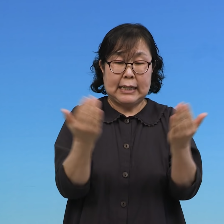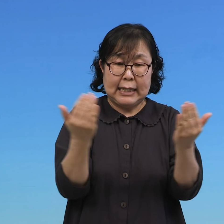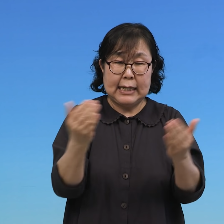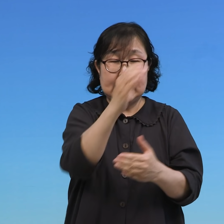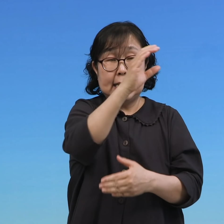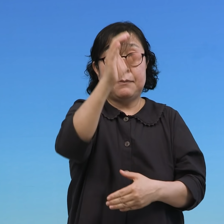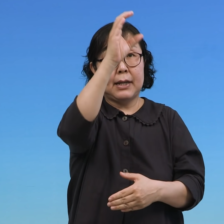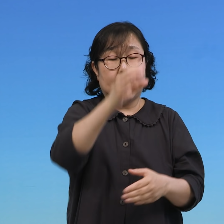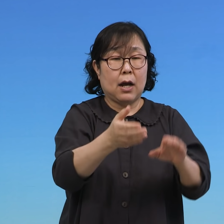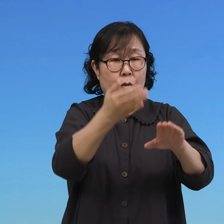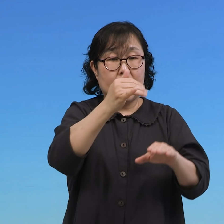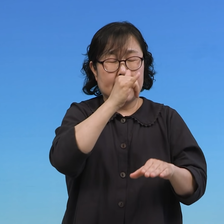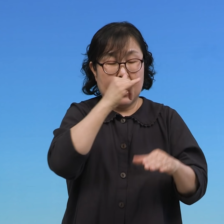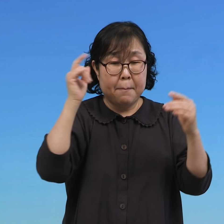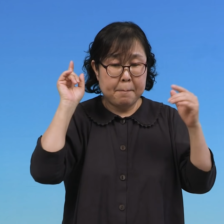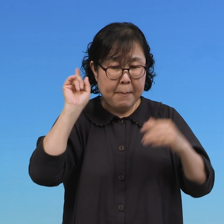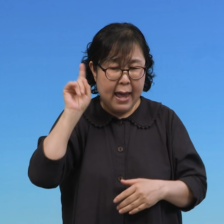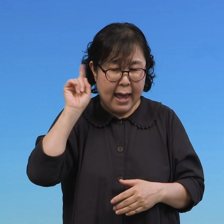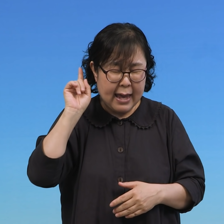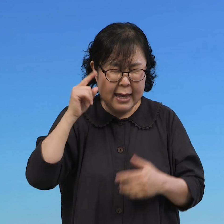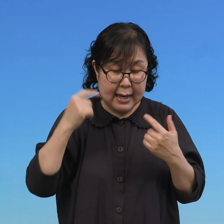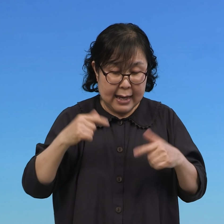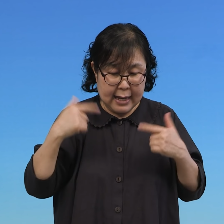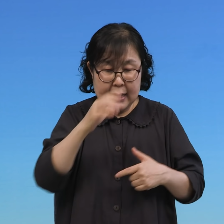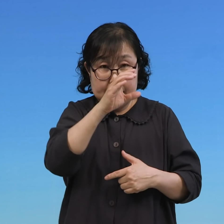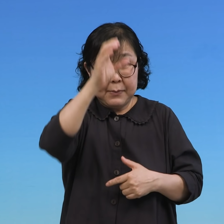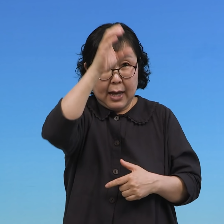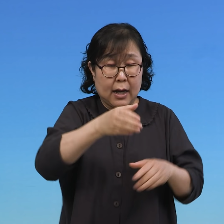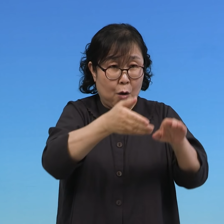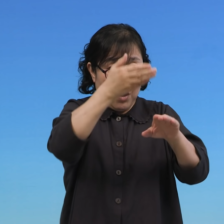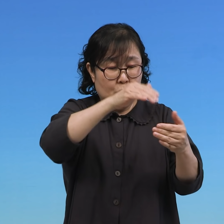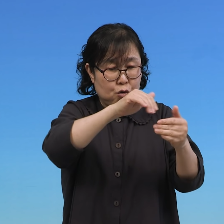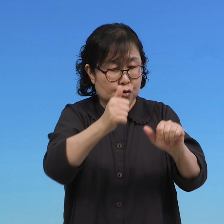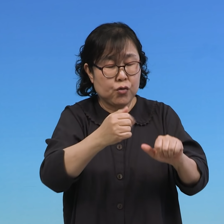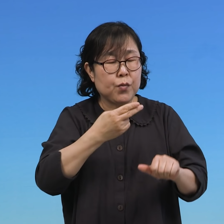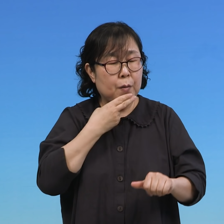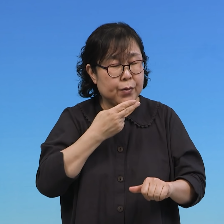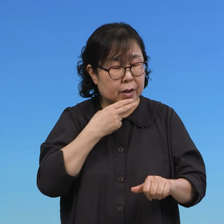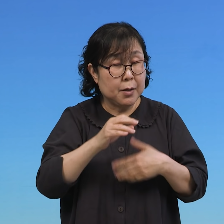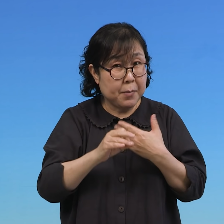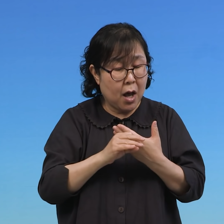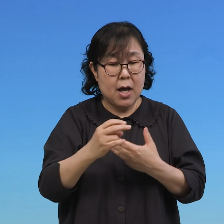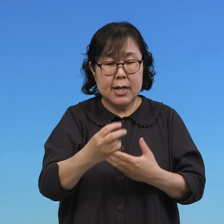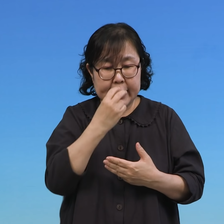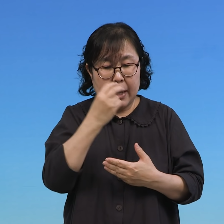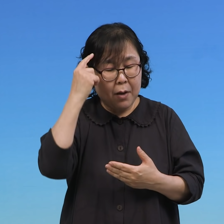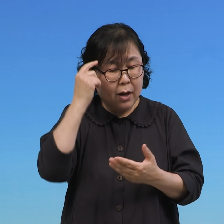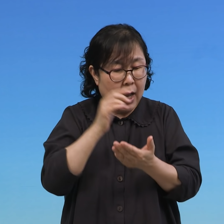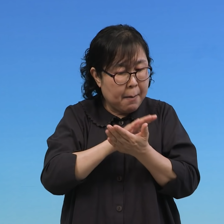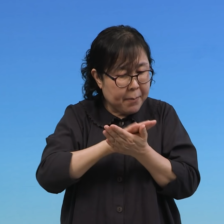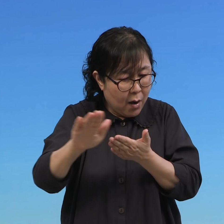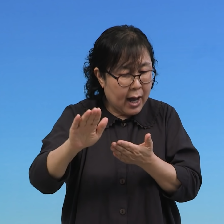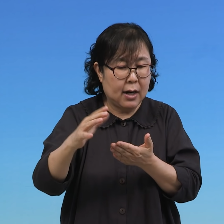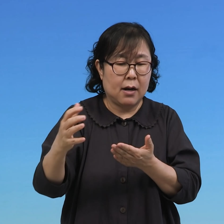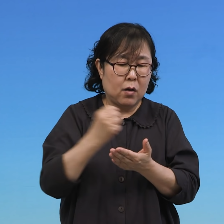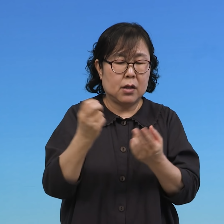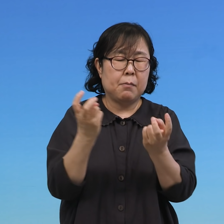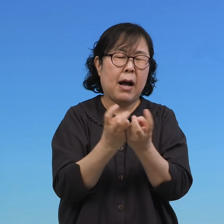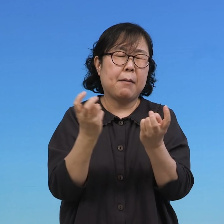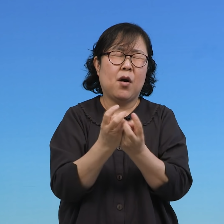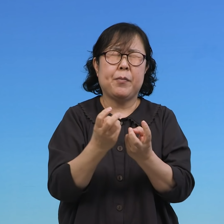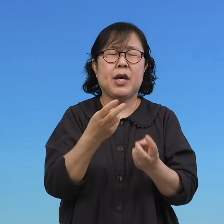모든 일은 십자가 위에 있다. 매일 십자가에 죽지 않고는 생명과 평화를 얻을